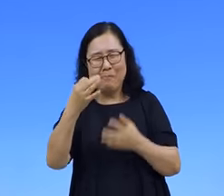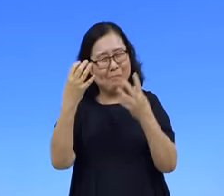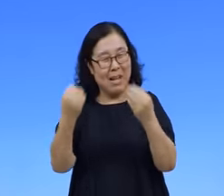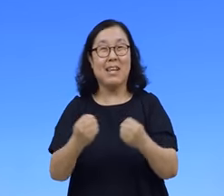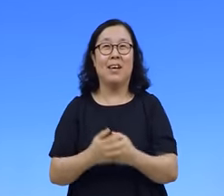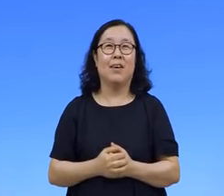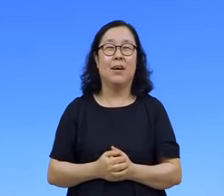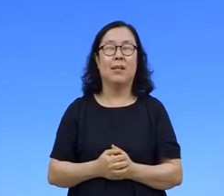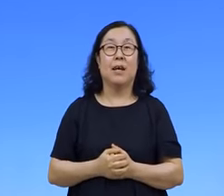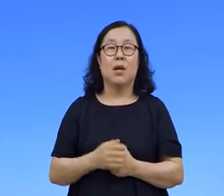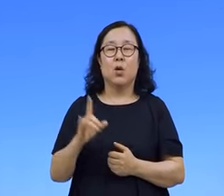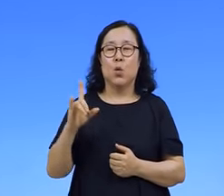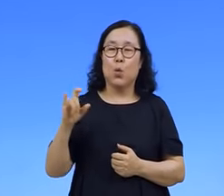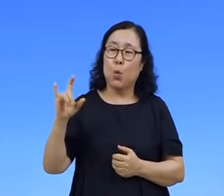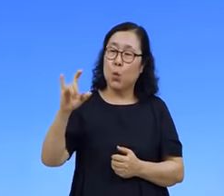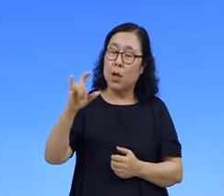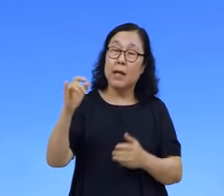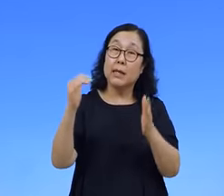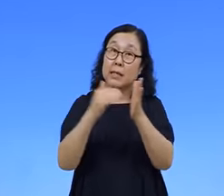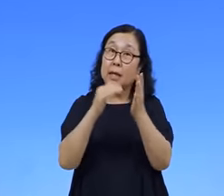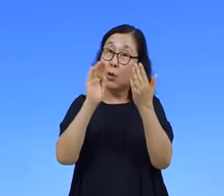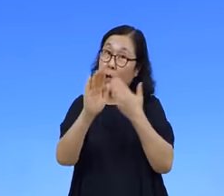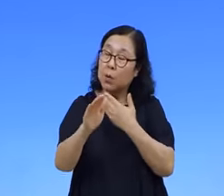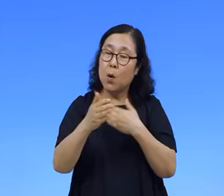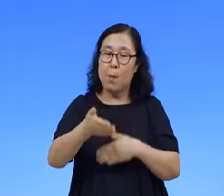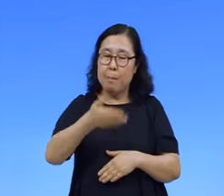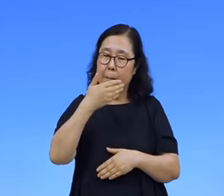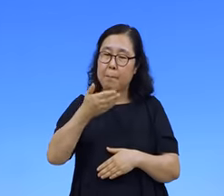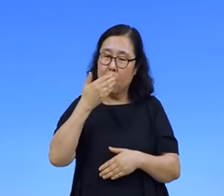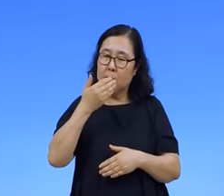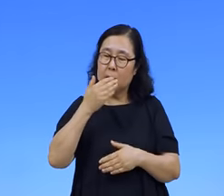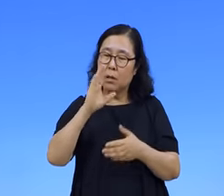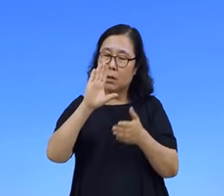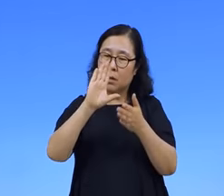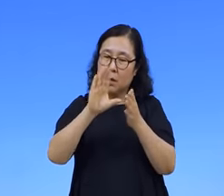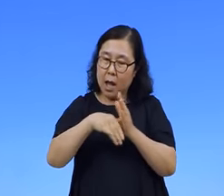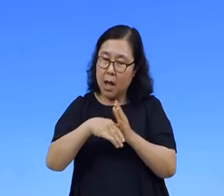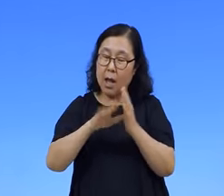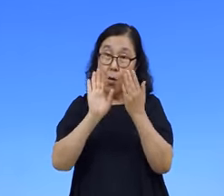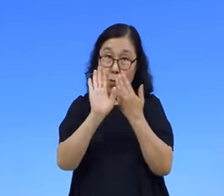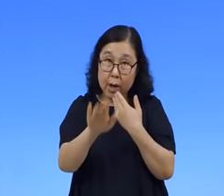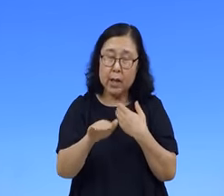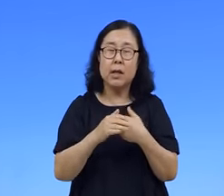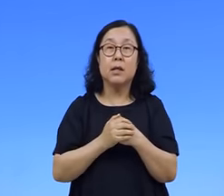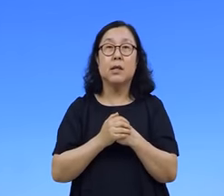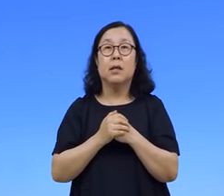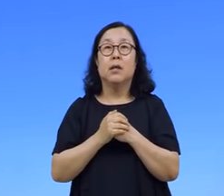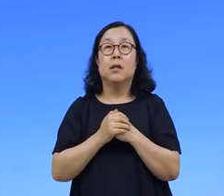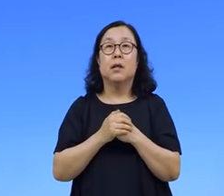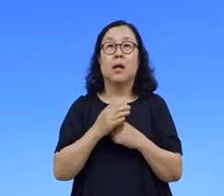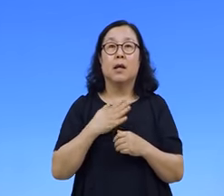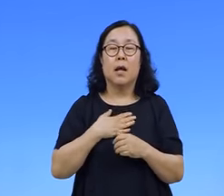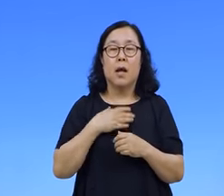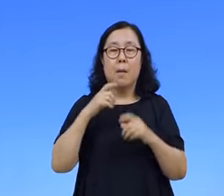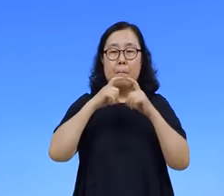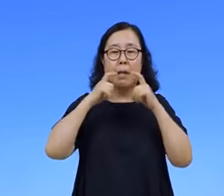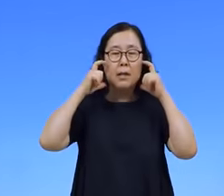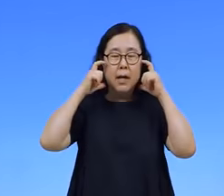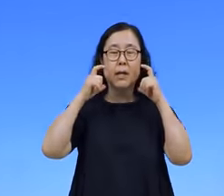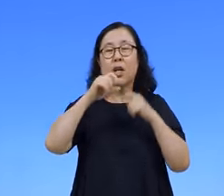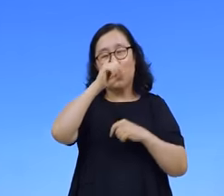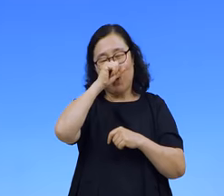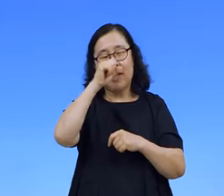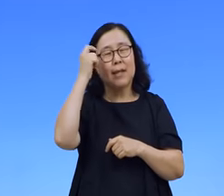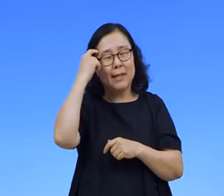해보니까. 그래서 이 코로나가 끝나도 밥 먹을 때 빼고는 마스크 쓰고 있으면 건강에는 좋겠다, 그런 생각을